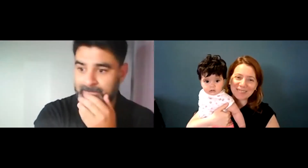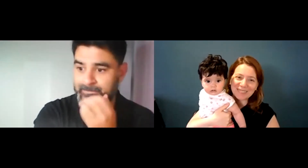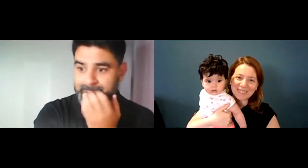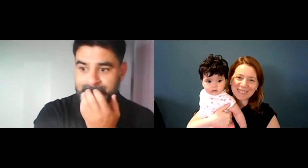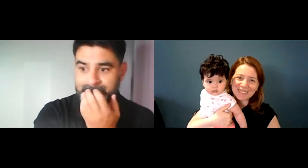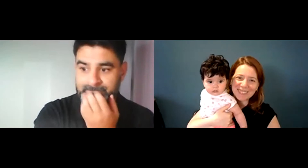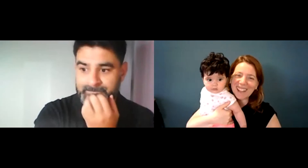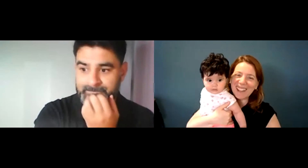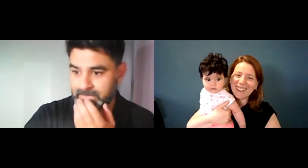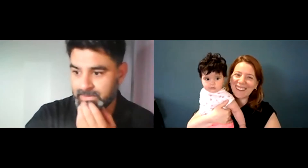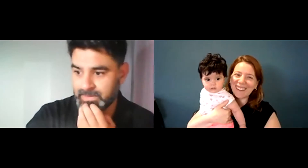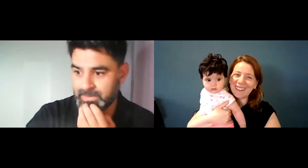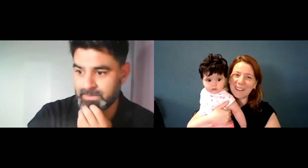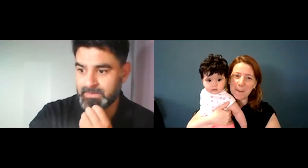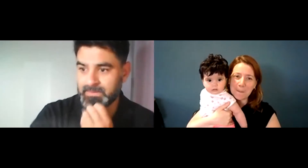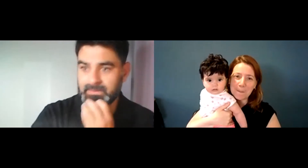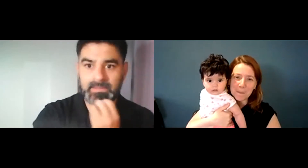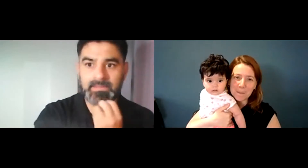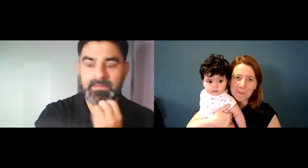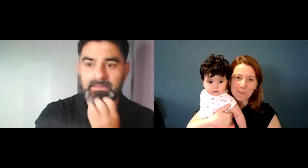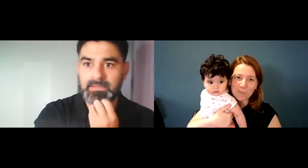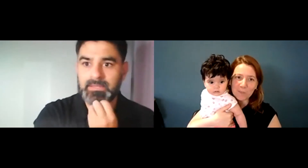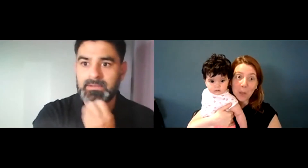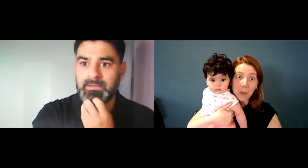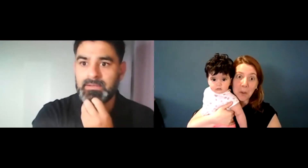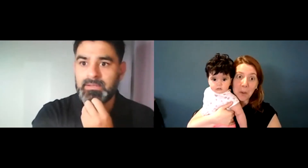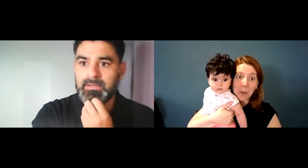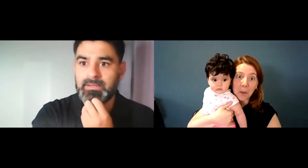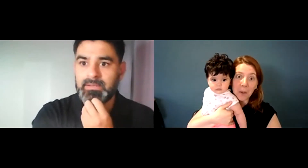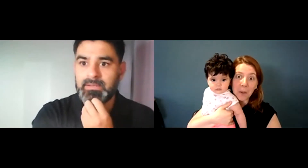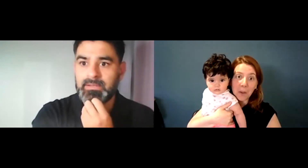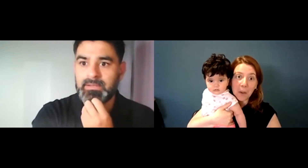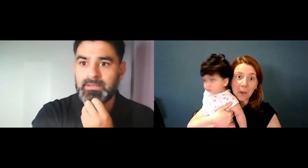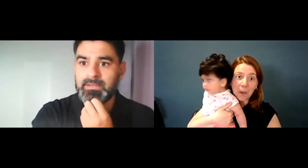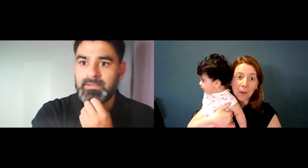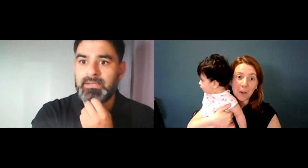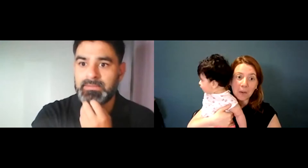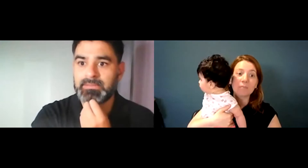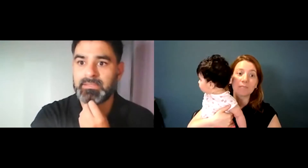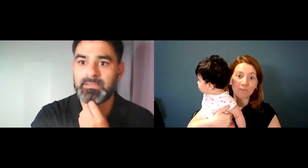hija! ¡Qué grande está! ¡Mira la cara de mi hija, Pilucita!